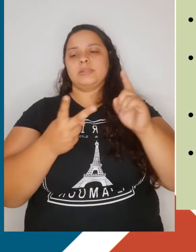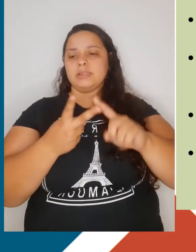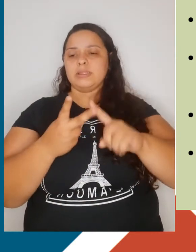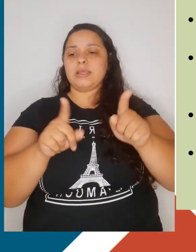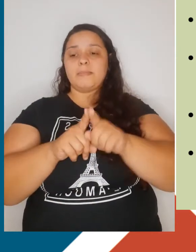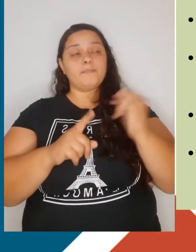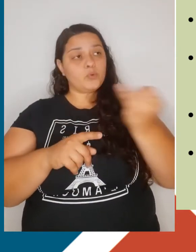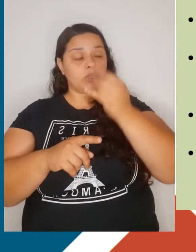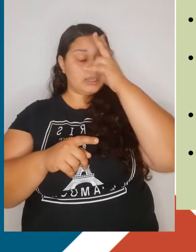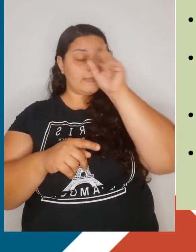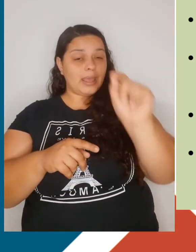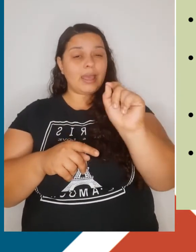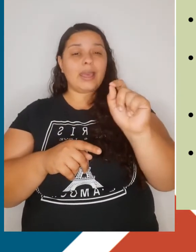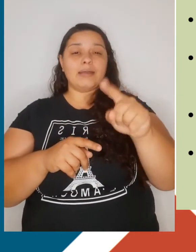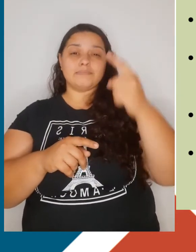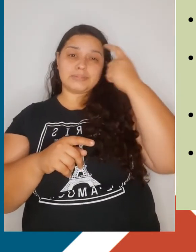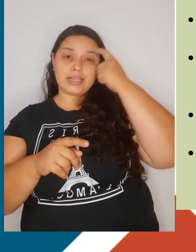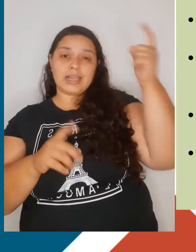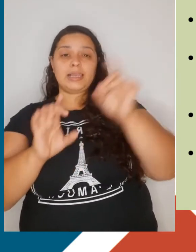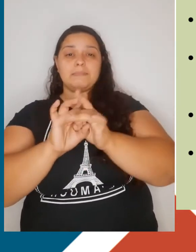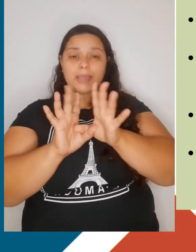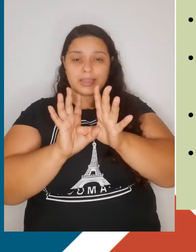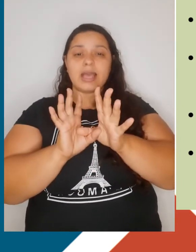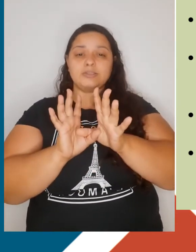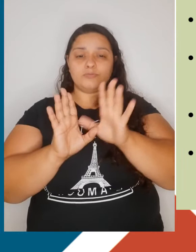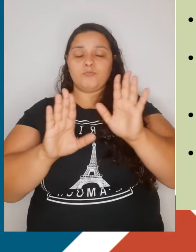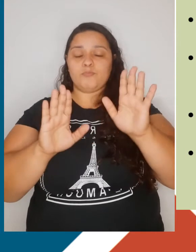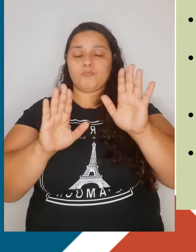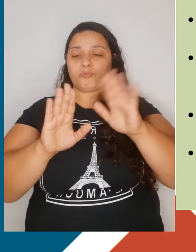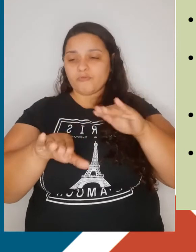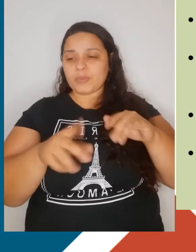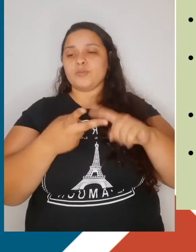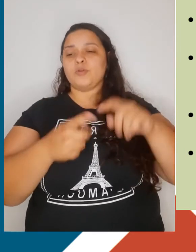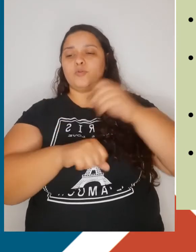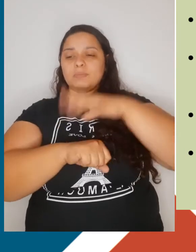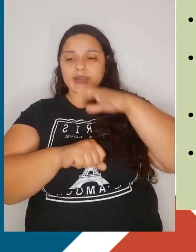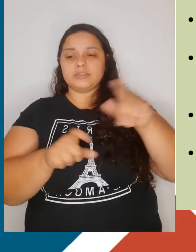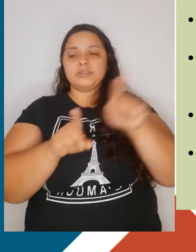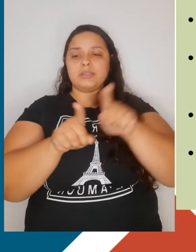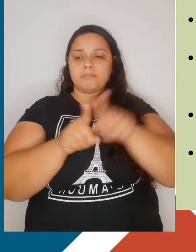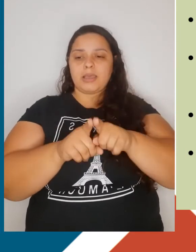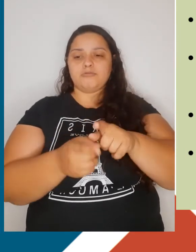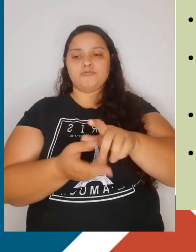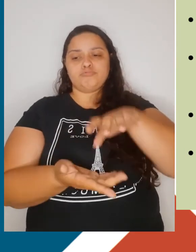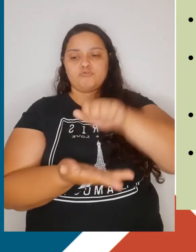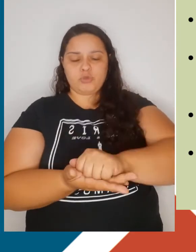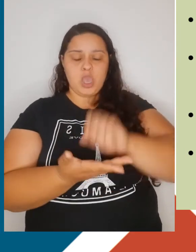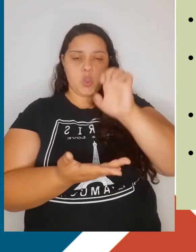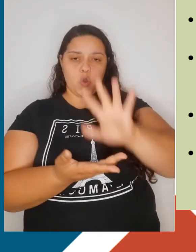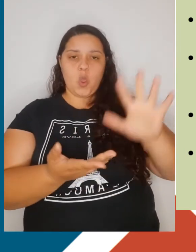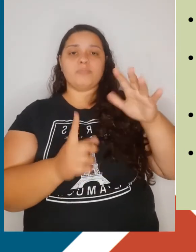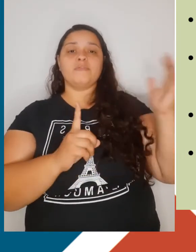em 1781. É importante lembrar também que os ideais de liberdade do movimento iluminista e a contestação dos